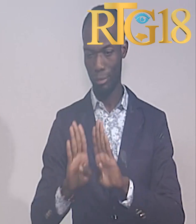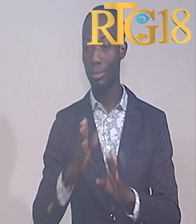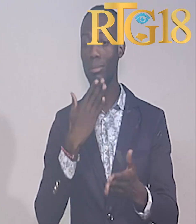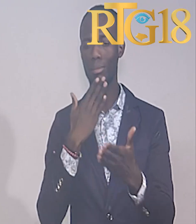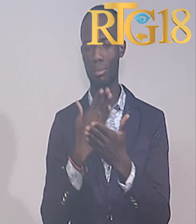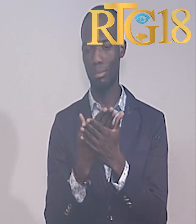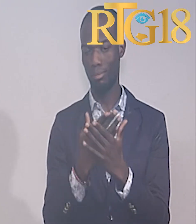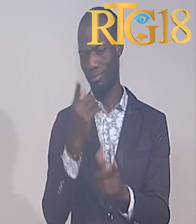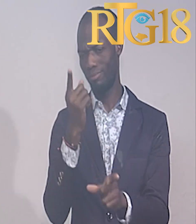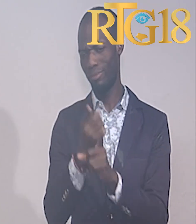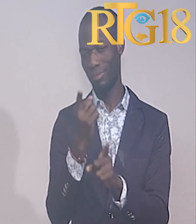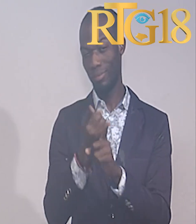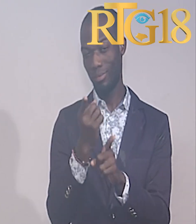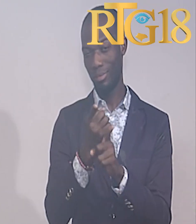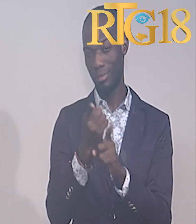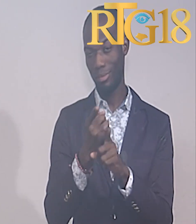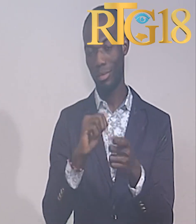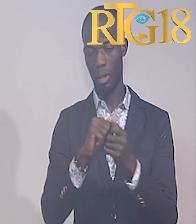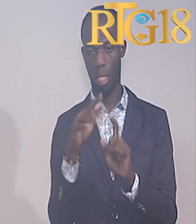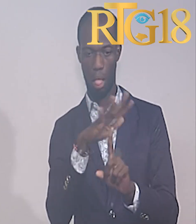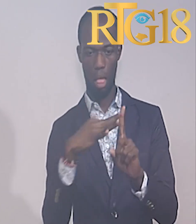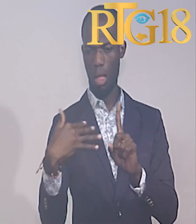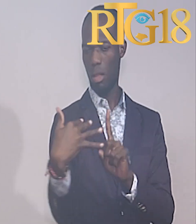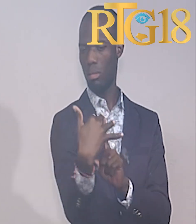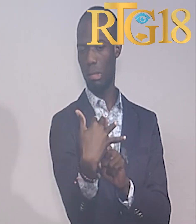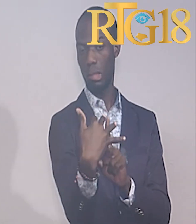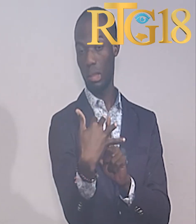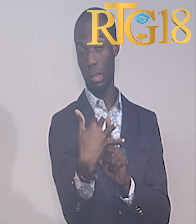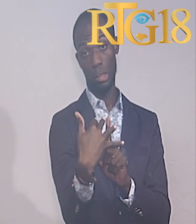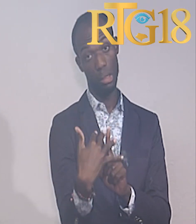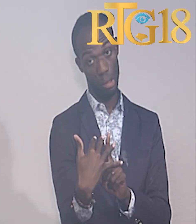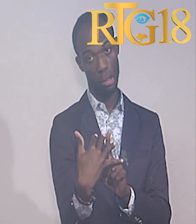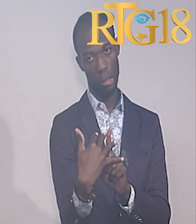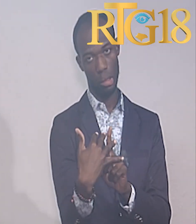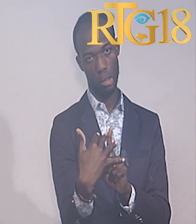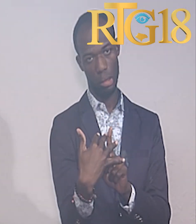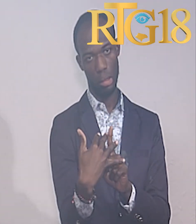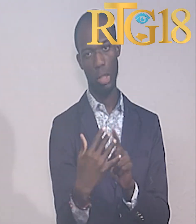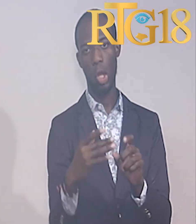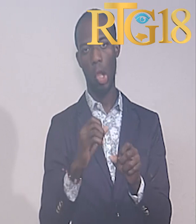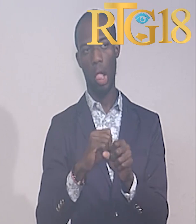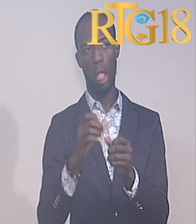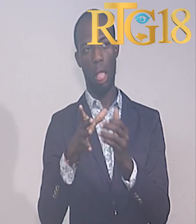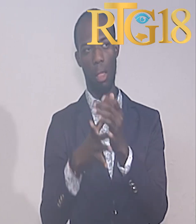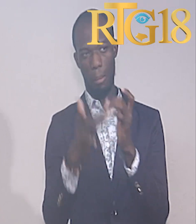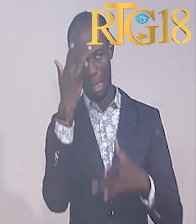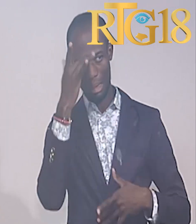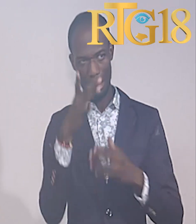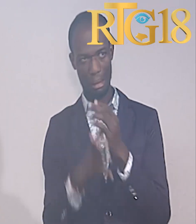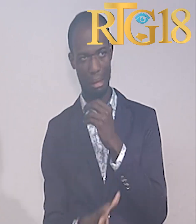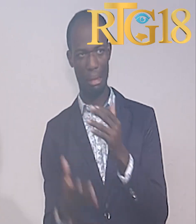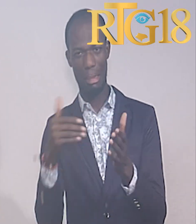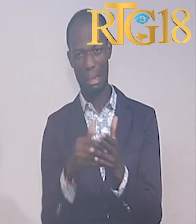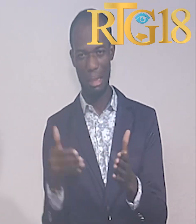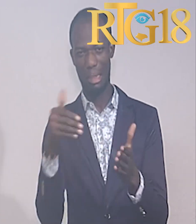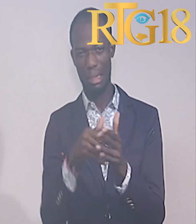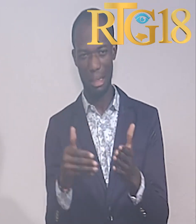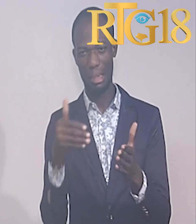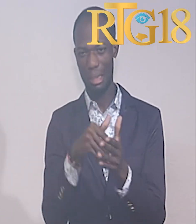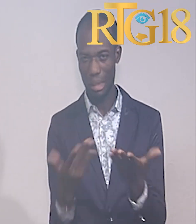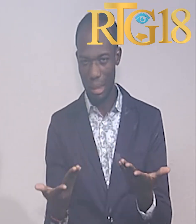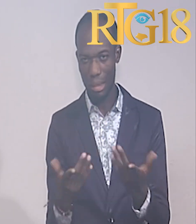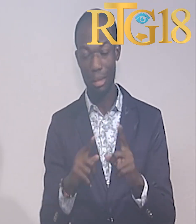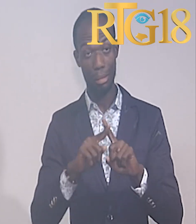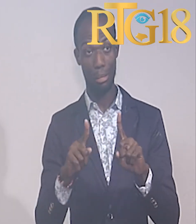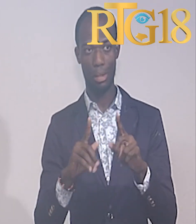adoptés déjà dans ce contexte de la résurgence de l'épidémie de choléra en Haïti, d'une part,